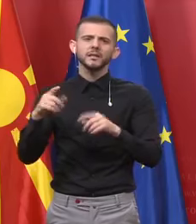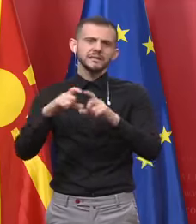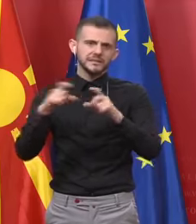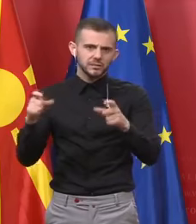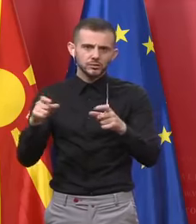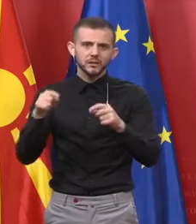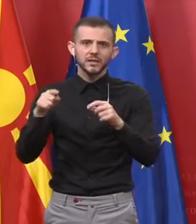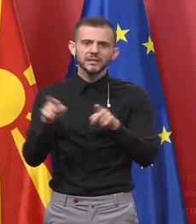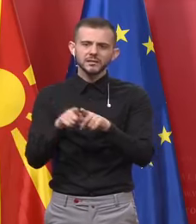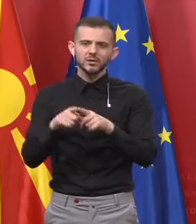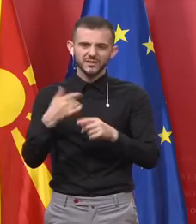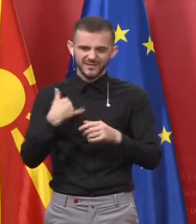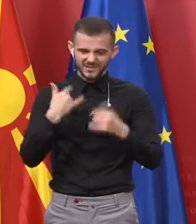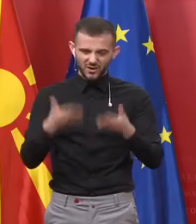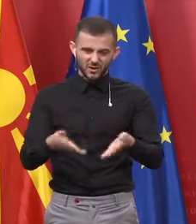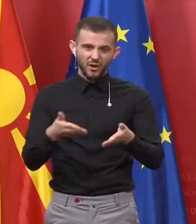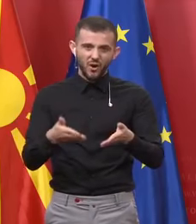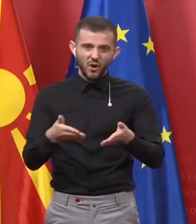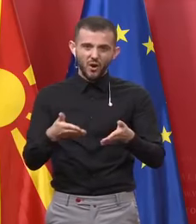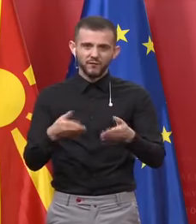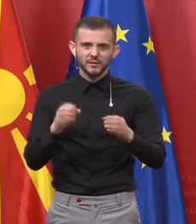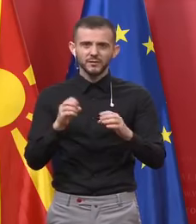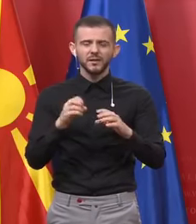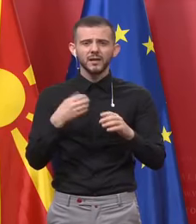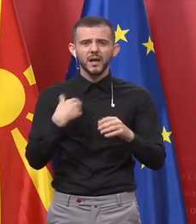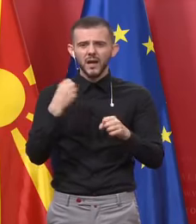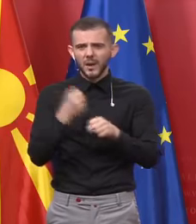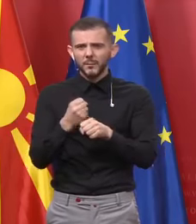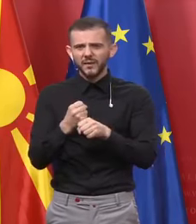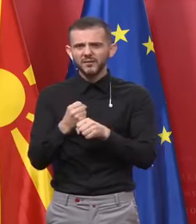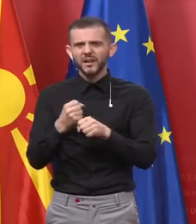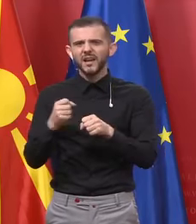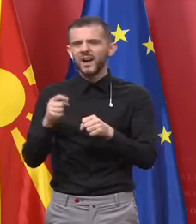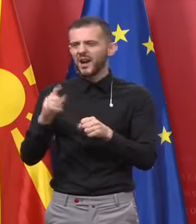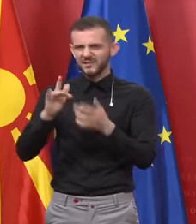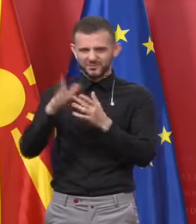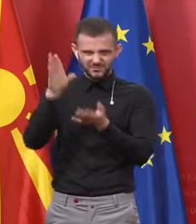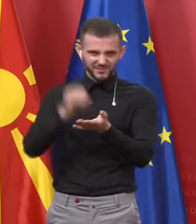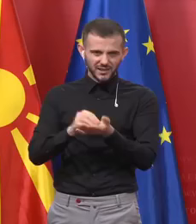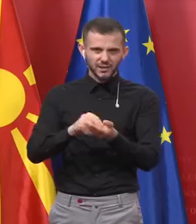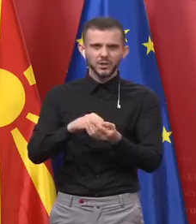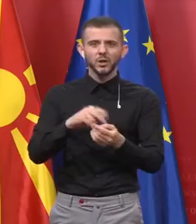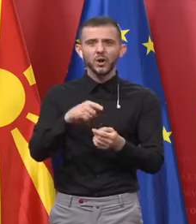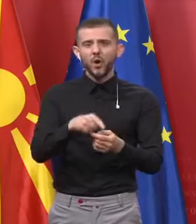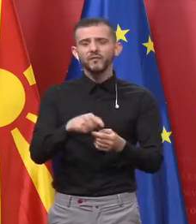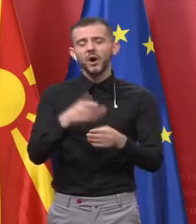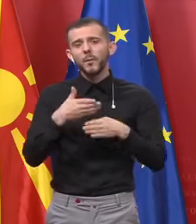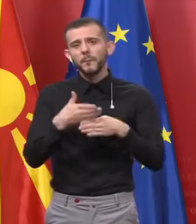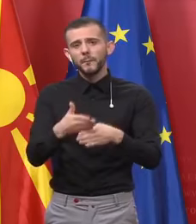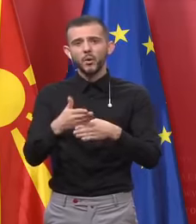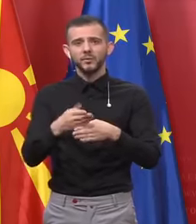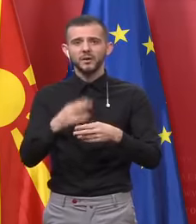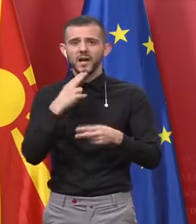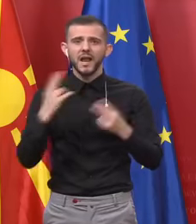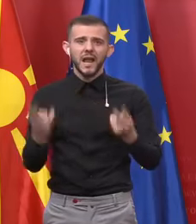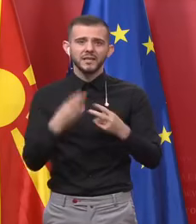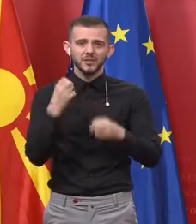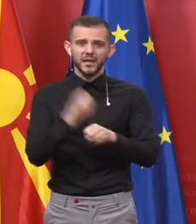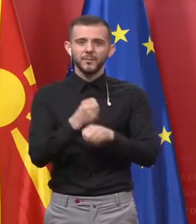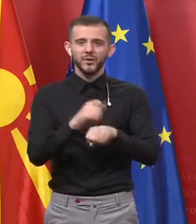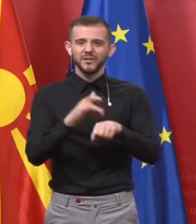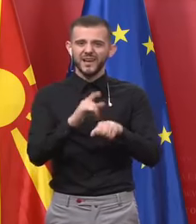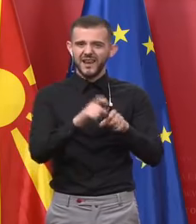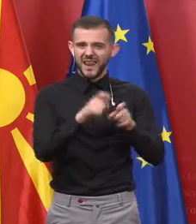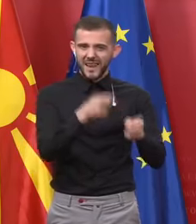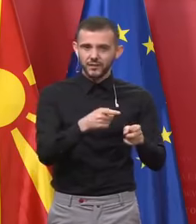кои што сега се имплементираат, вклучувајќи и мобилната апликација, значено ќе олеснат работата на епидемиолозите, заради тоа